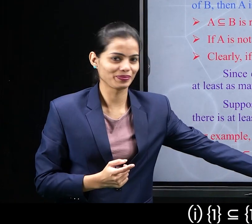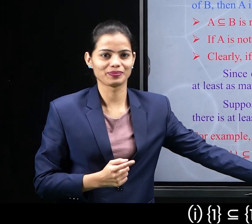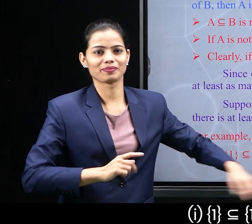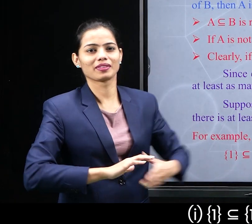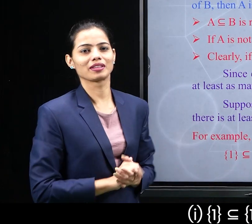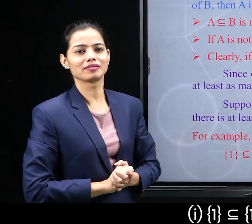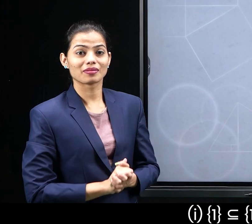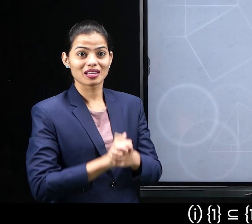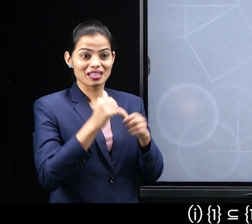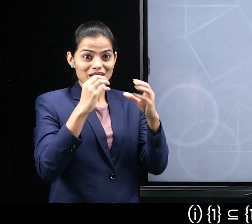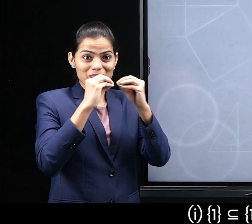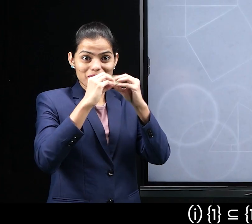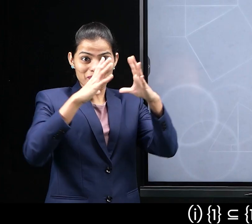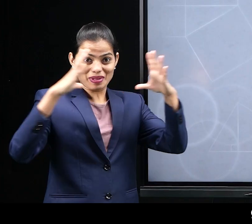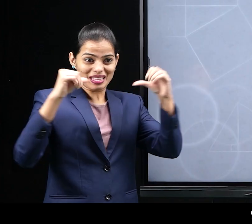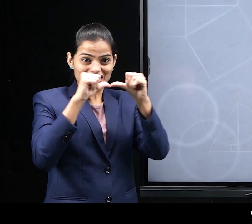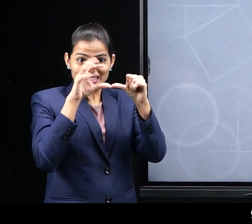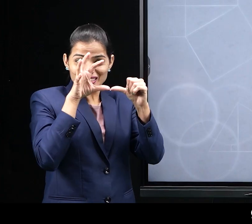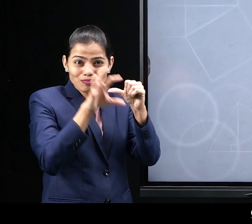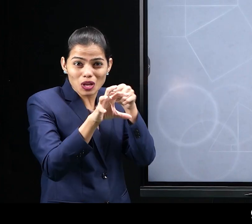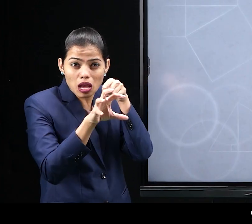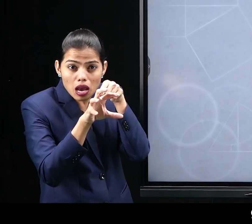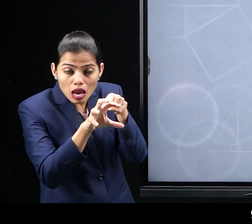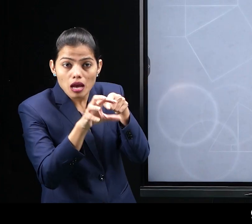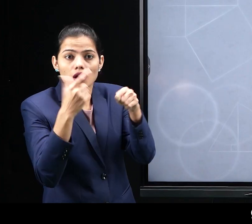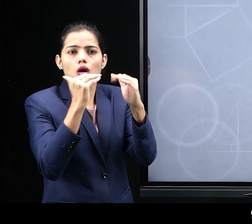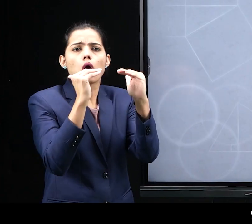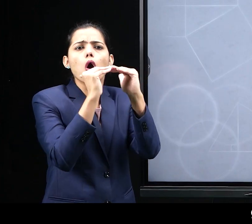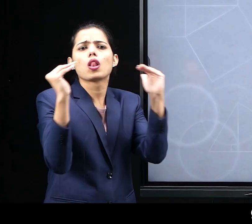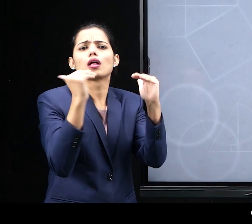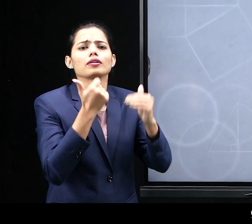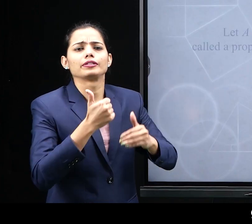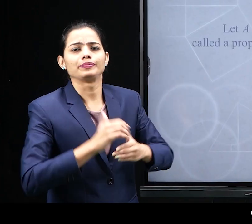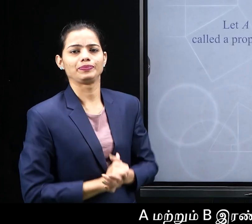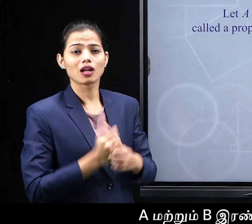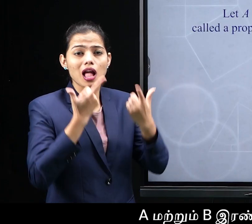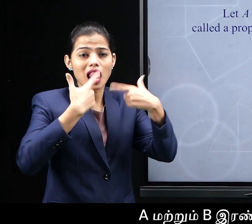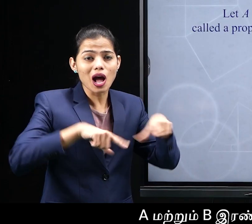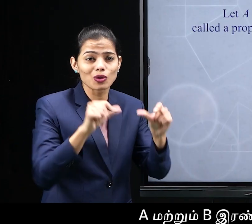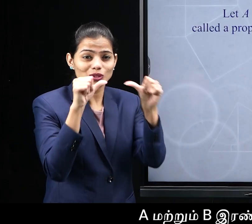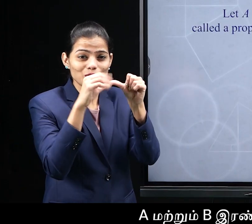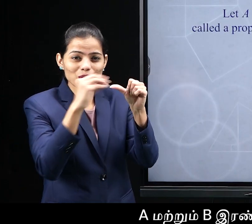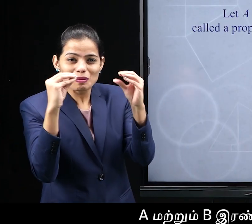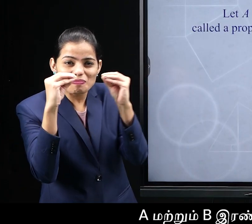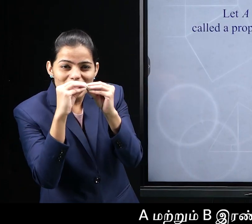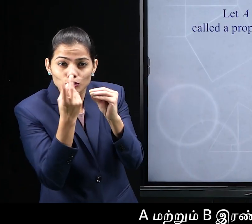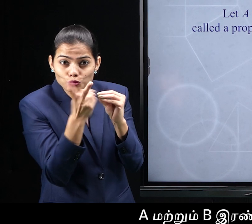அடைப்புக்குறிக்குள் 1, 2, 3. 9. உட்கணம். ஏ மற்றும் பி இரண்டு